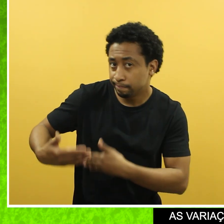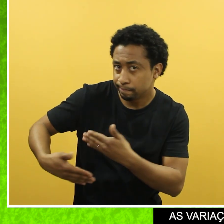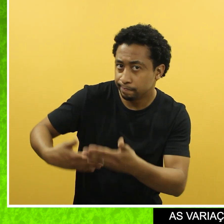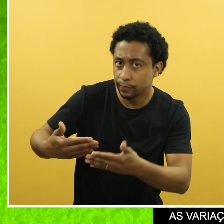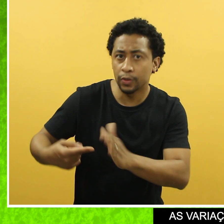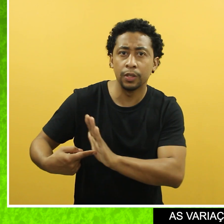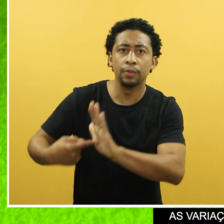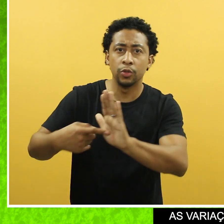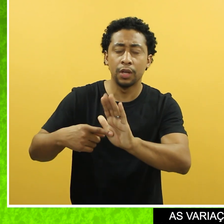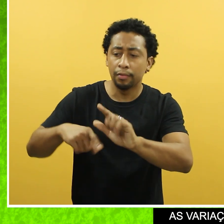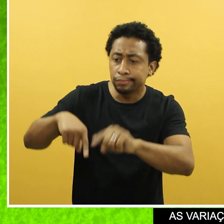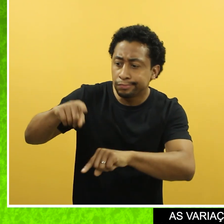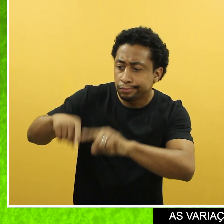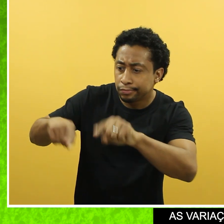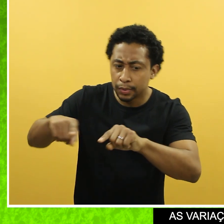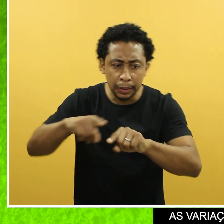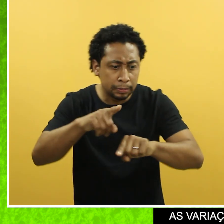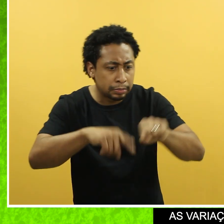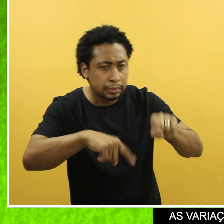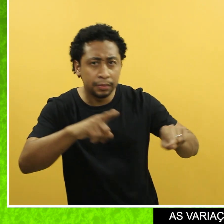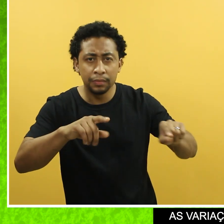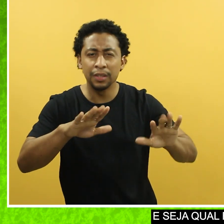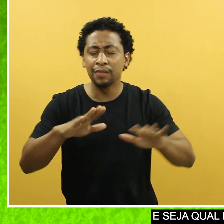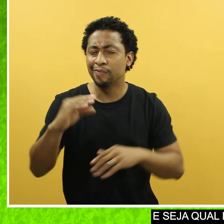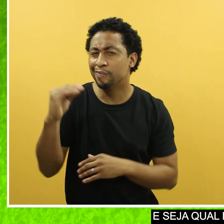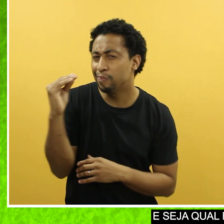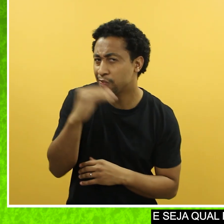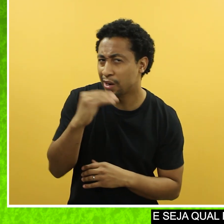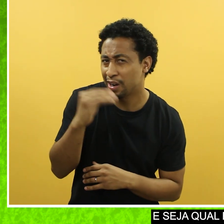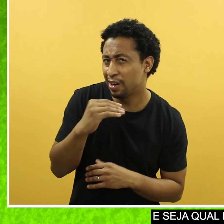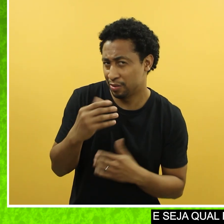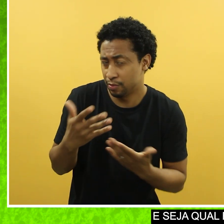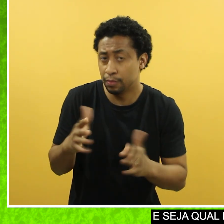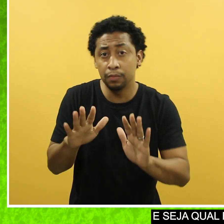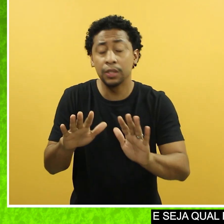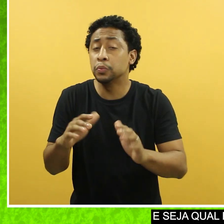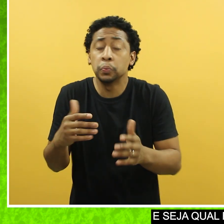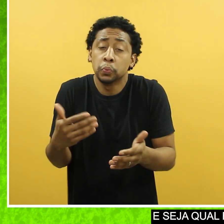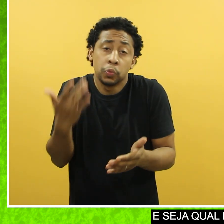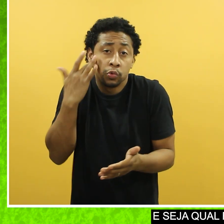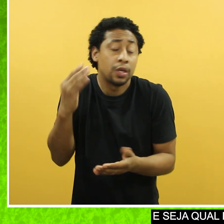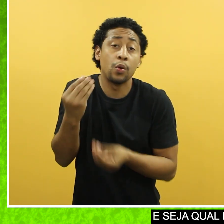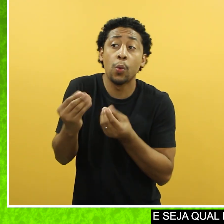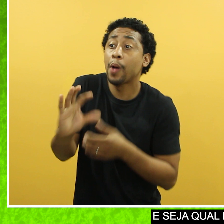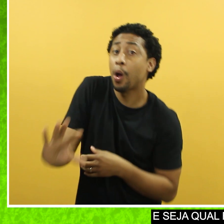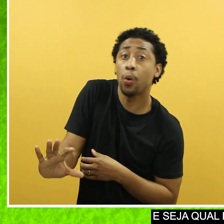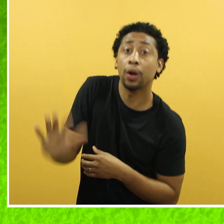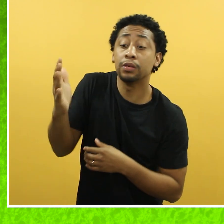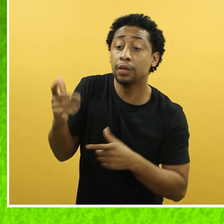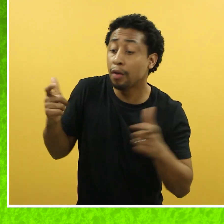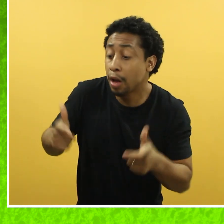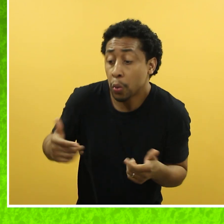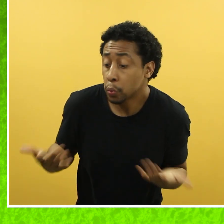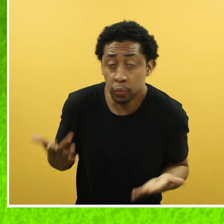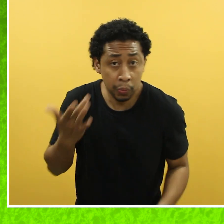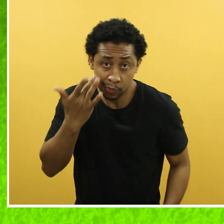As variações, por mais fracas que sejam e seja qual for a causa de onde provenham,